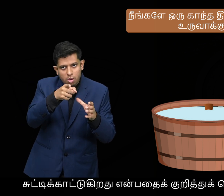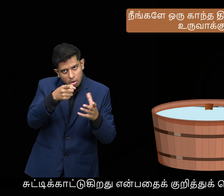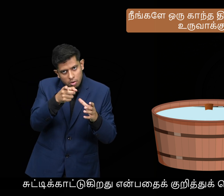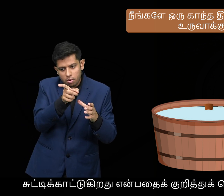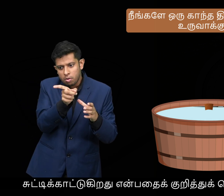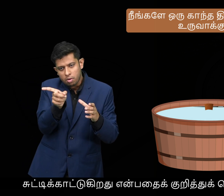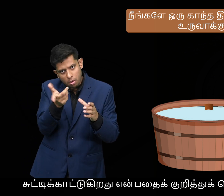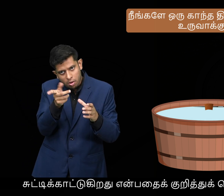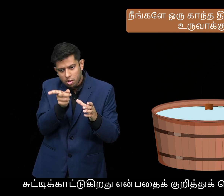கொள்ளுங்கள்.